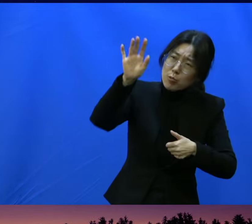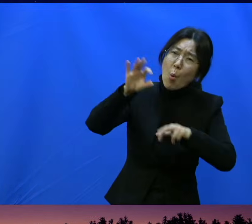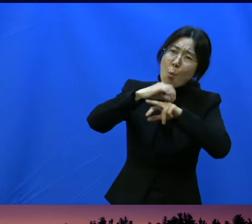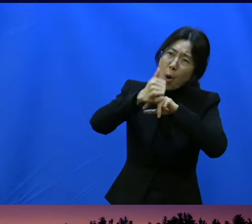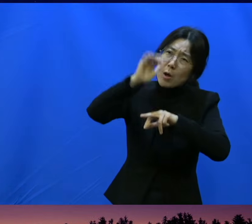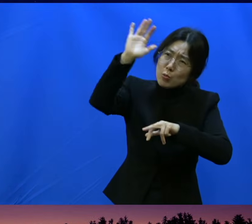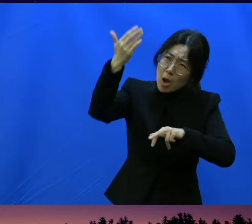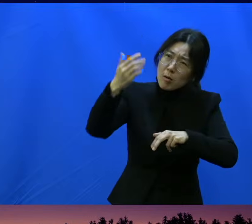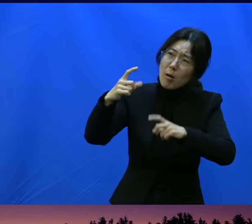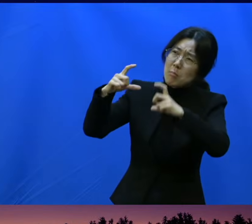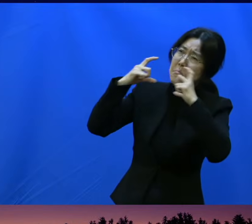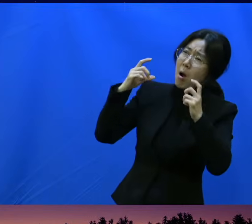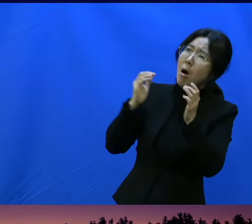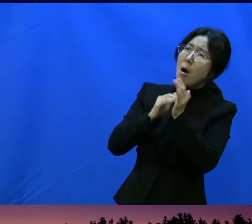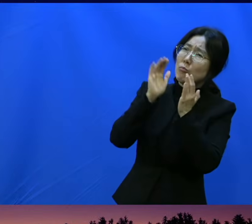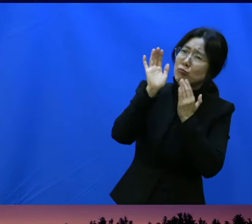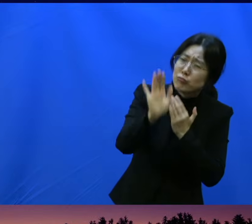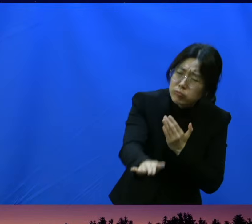답이 없잖아요.